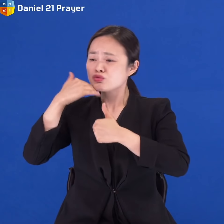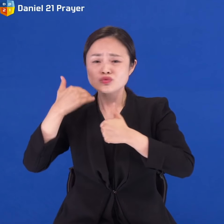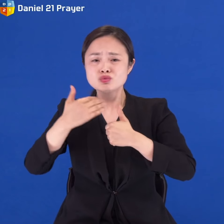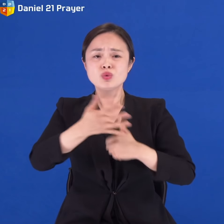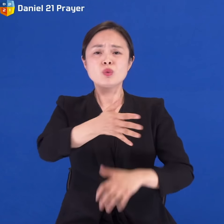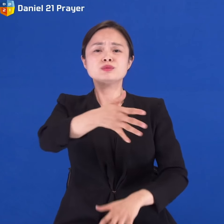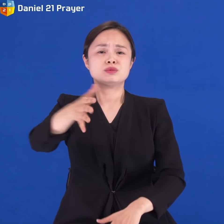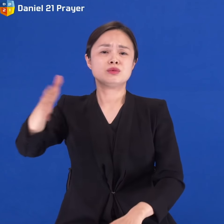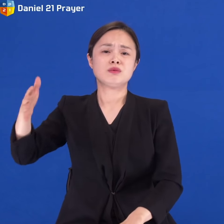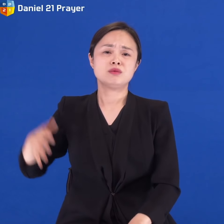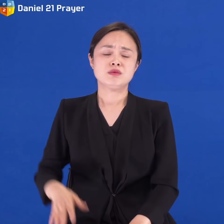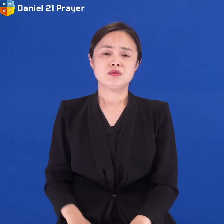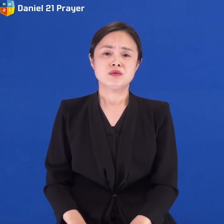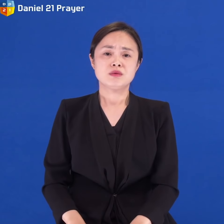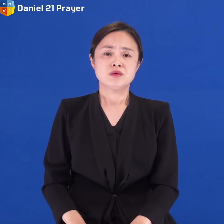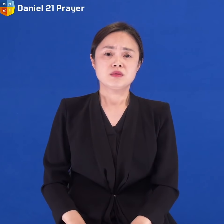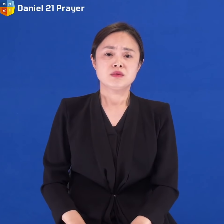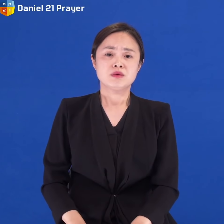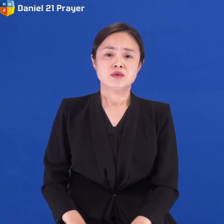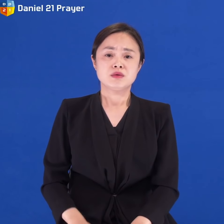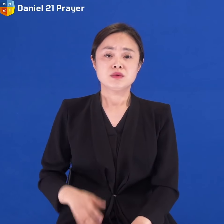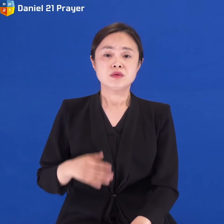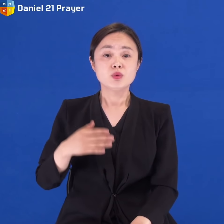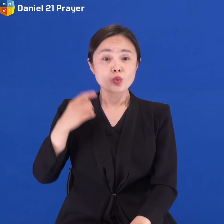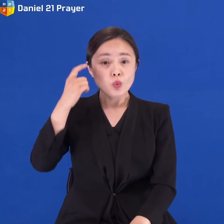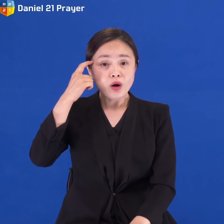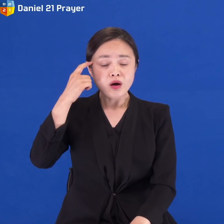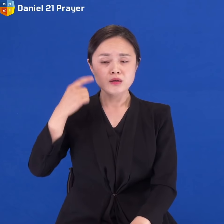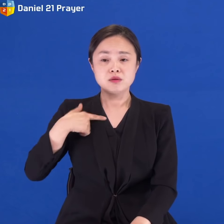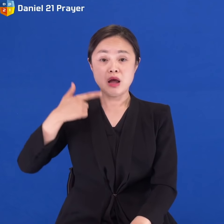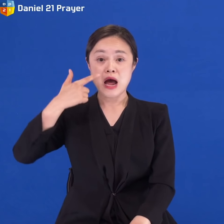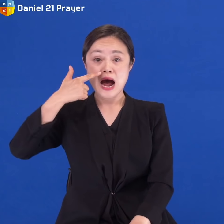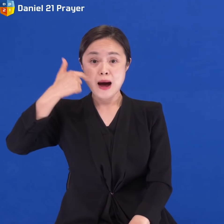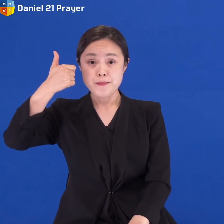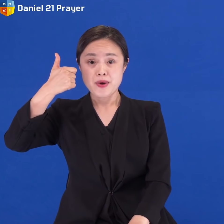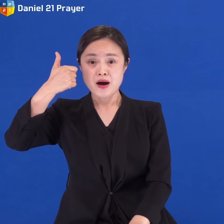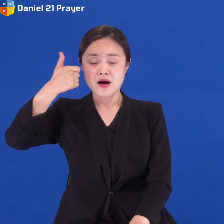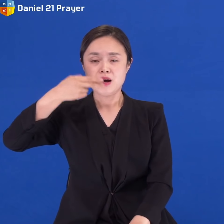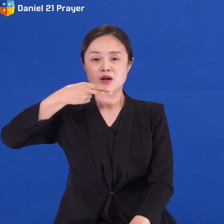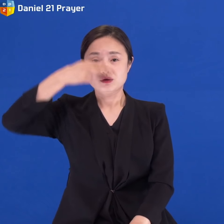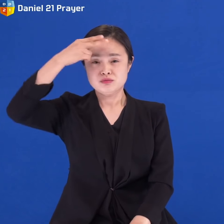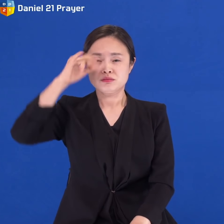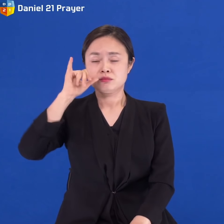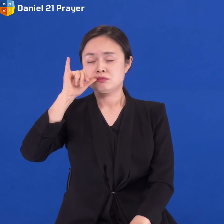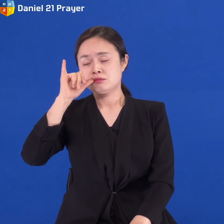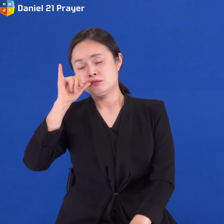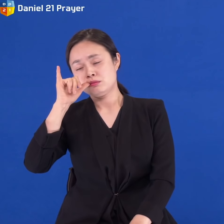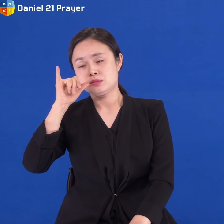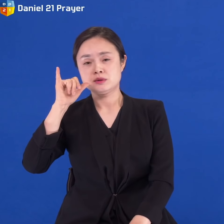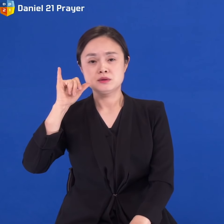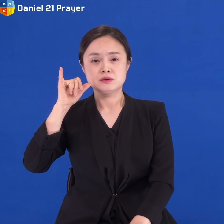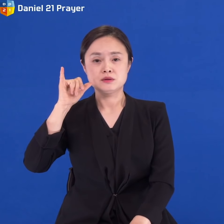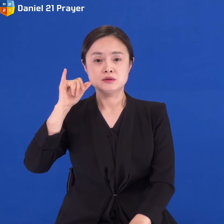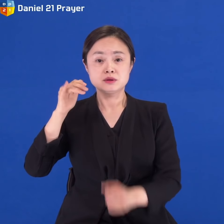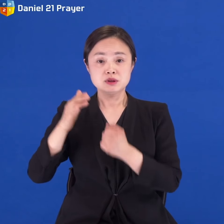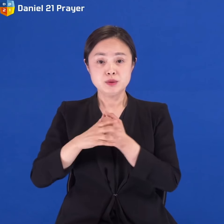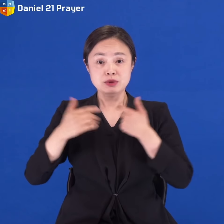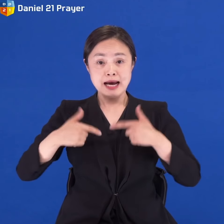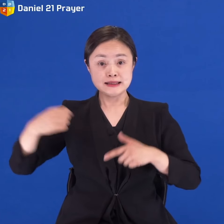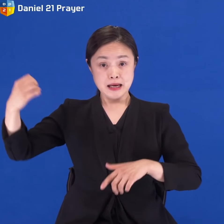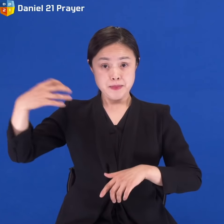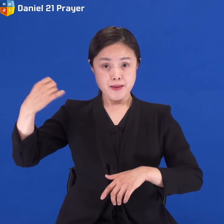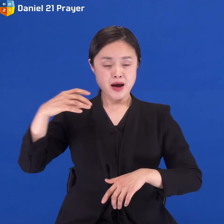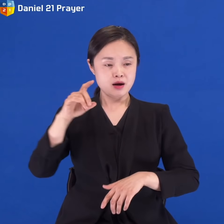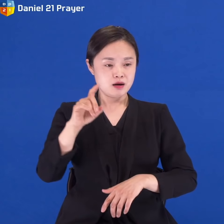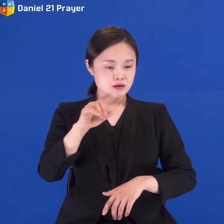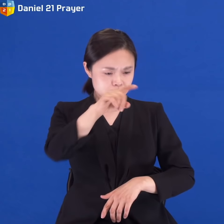알코올 가정에서의 제 삶은 조용해. 어젯밤에 우리 집에 있었던 일 소문내면